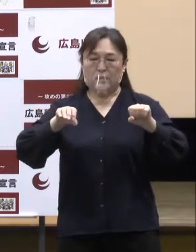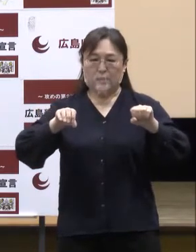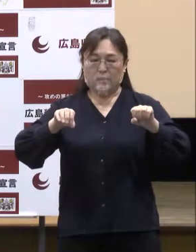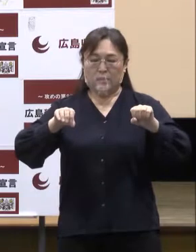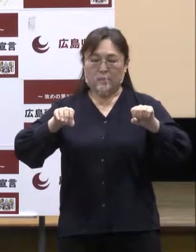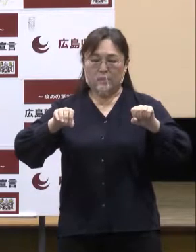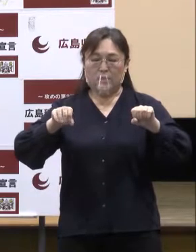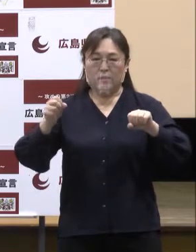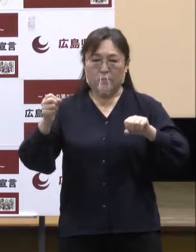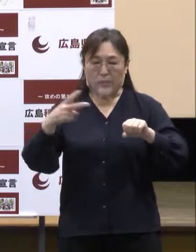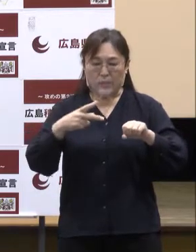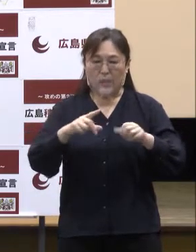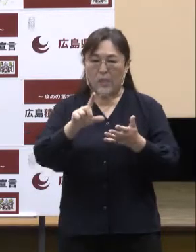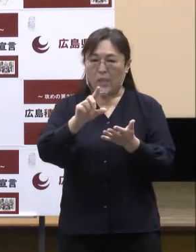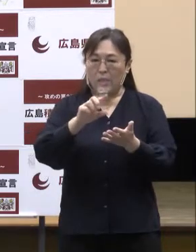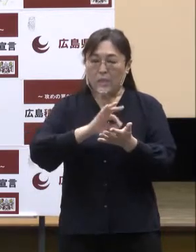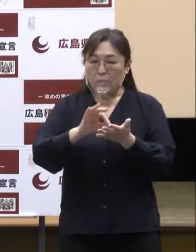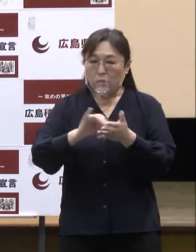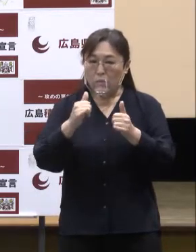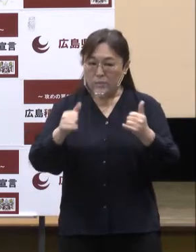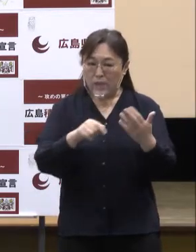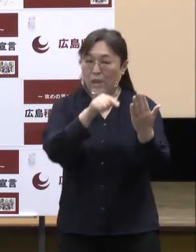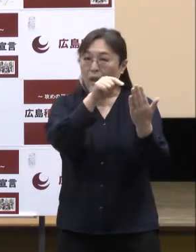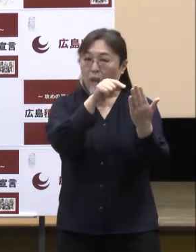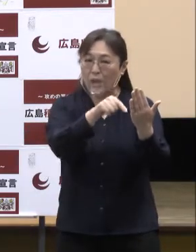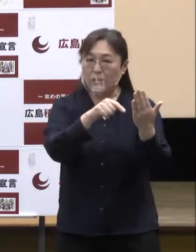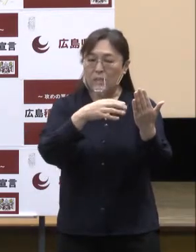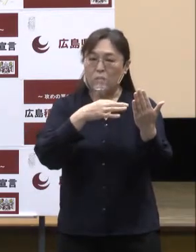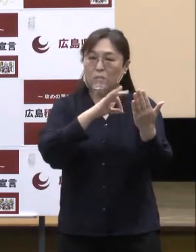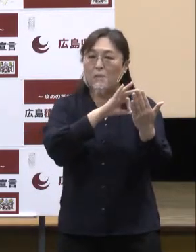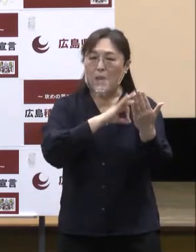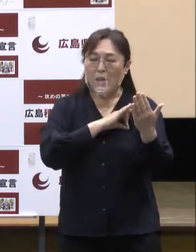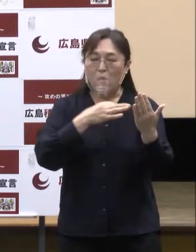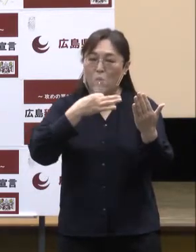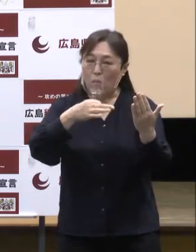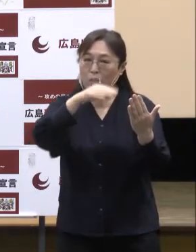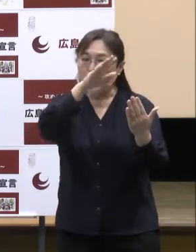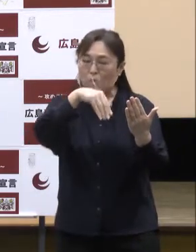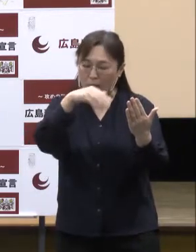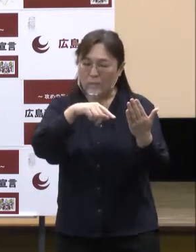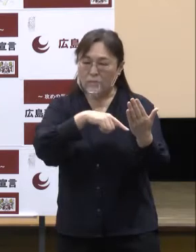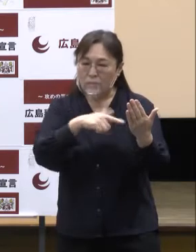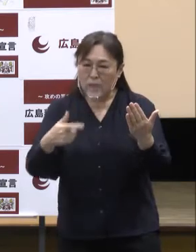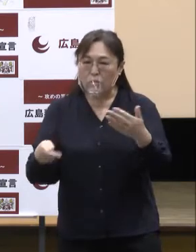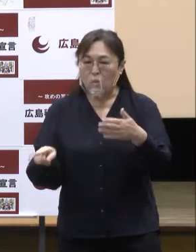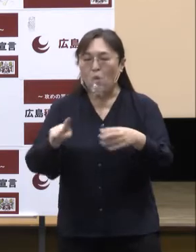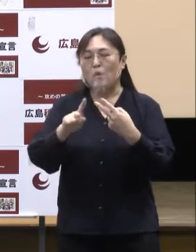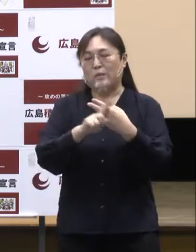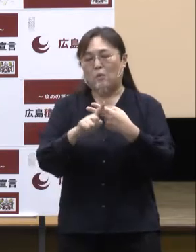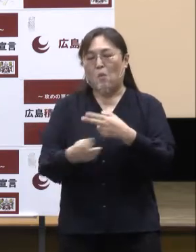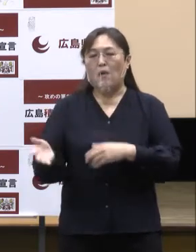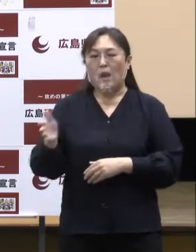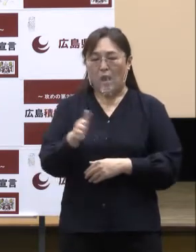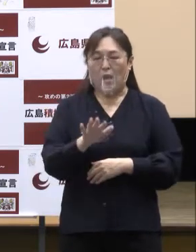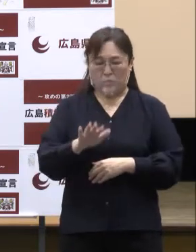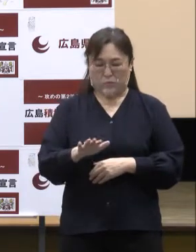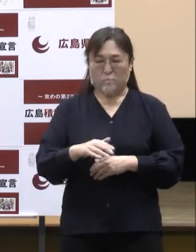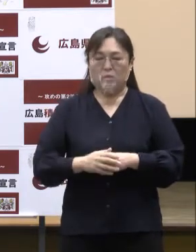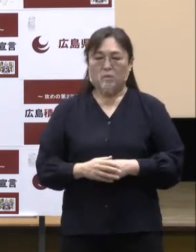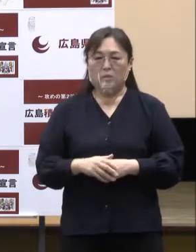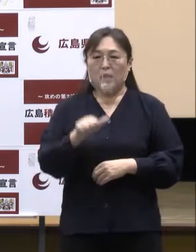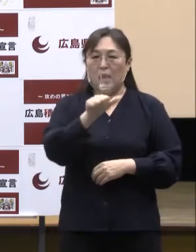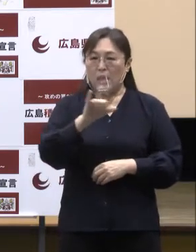また利用者の名前を呼びかける機能がございます。このうち AI 技術を活用した回答機能